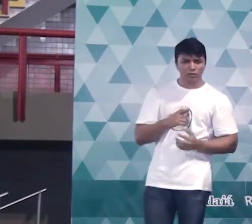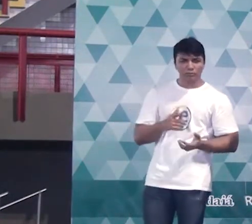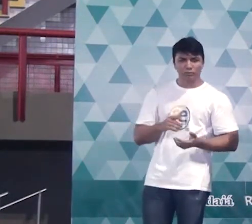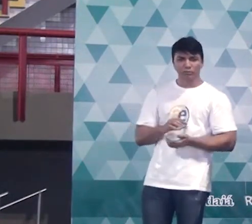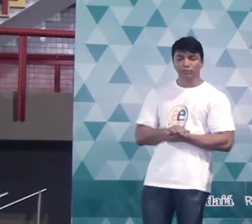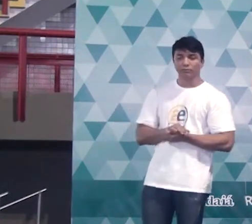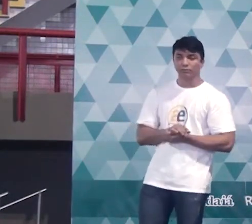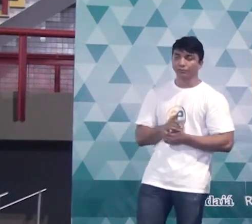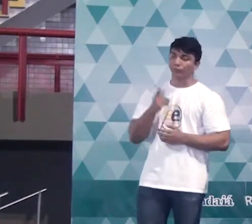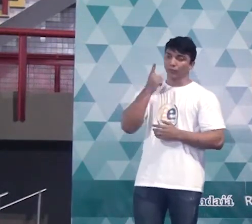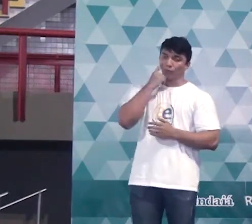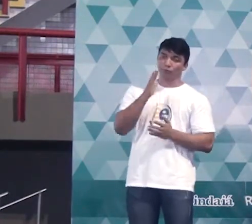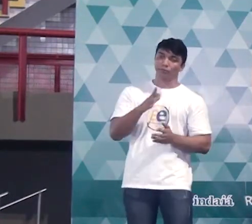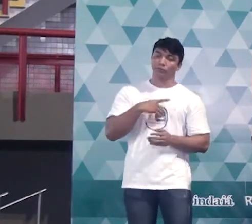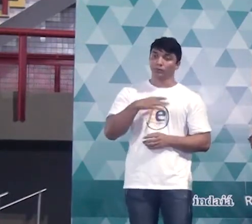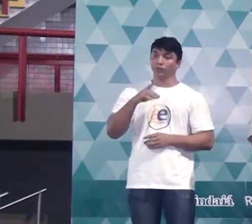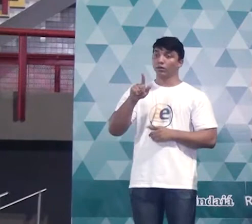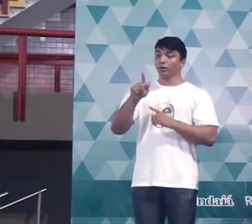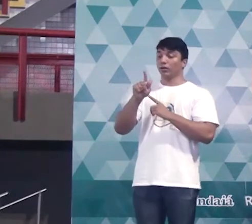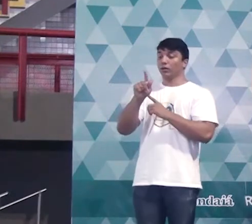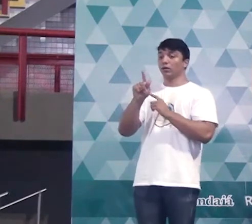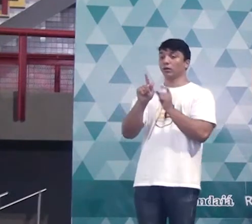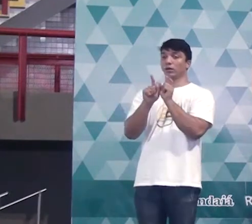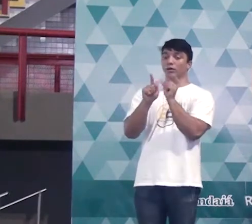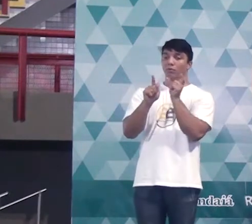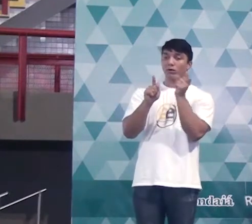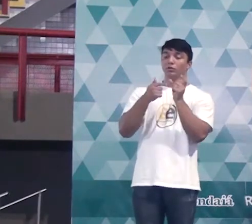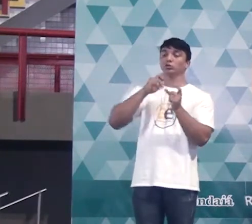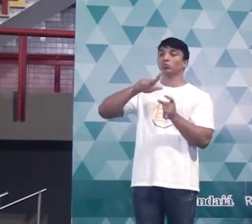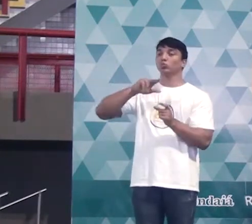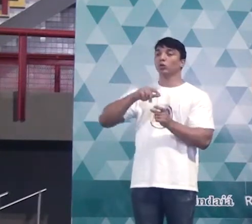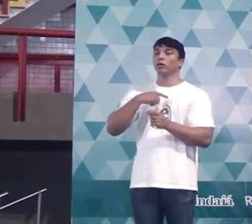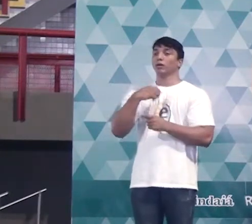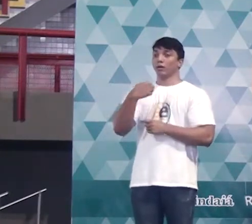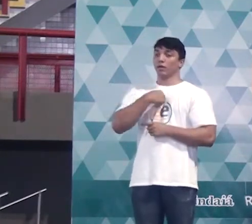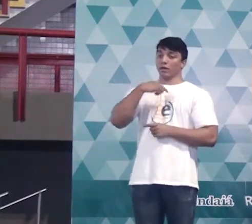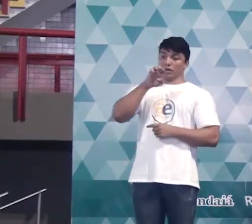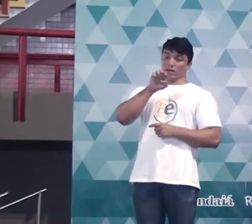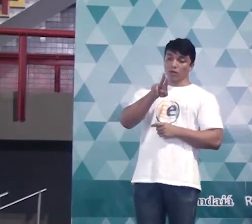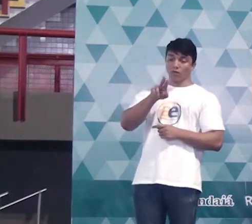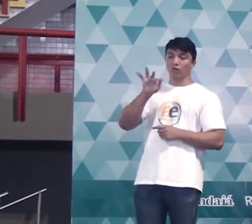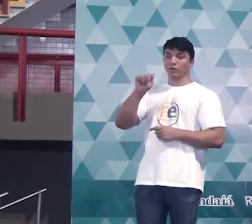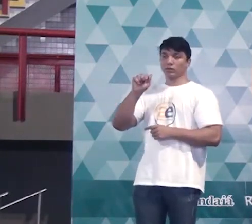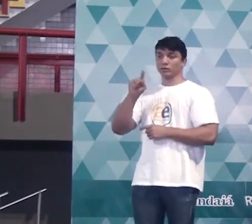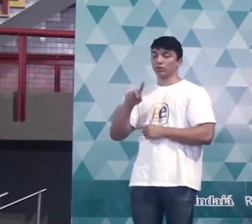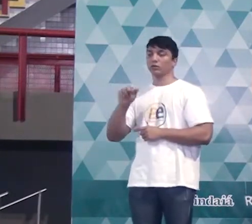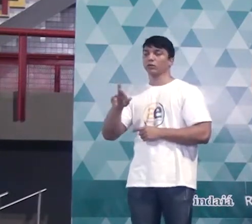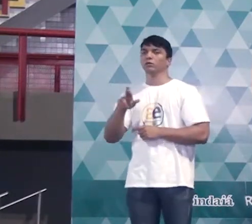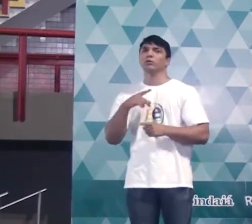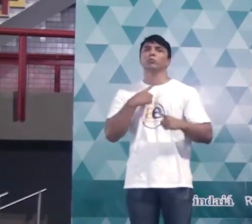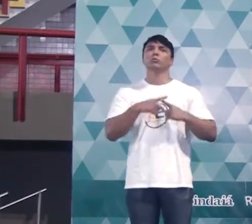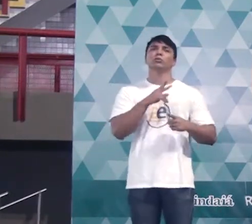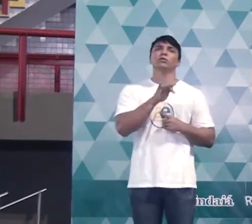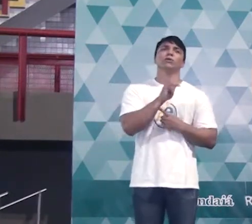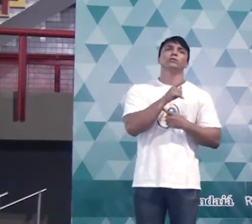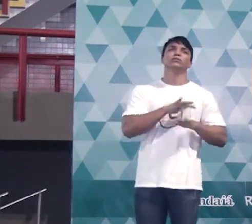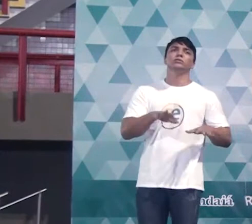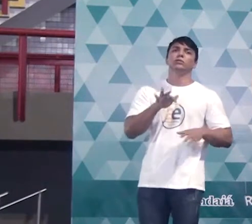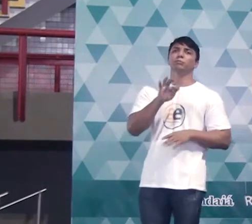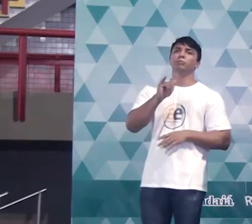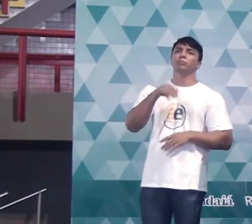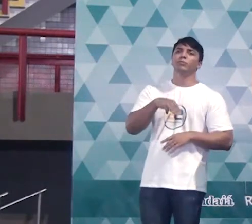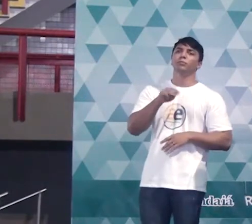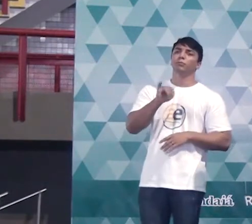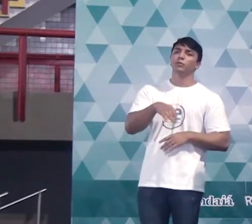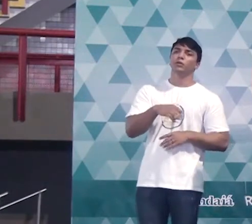fazer? Filhinho, a gramática diz que não é pra mim fazer, sim para eu fazer. E por que a gente fala assim, professor, se a